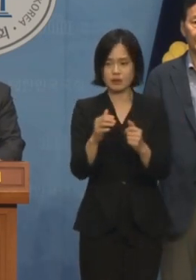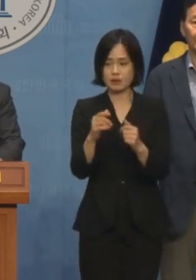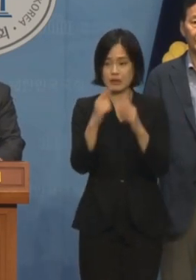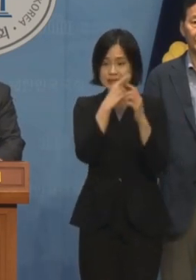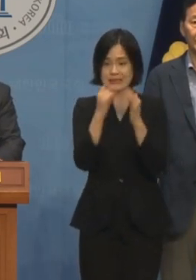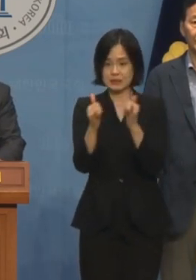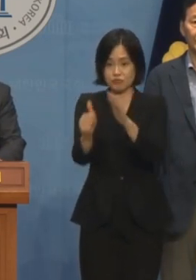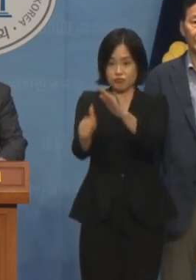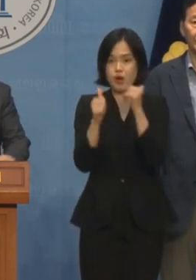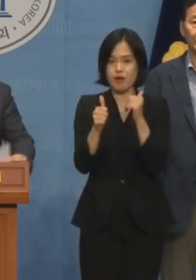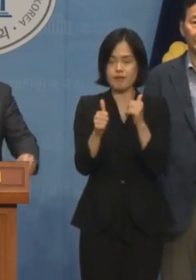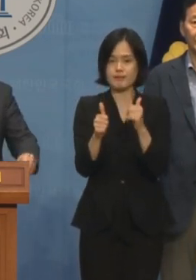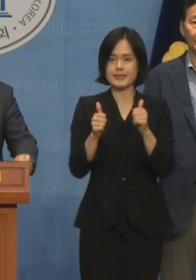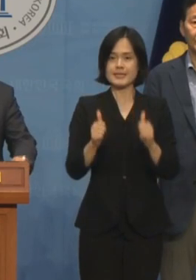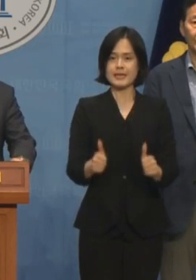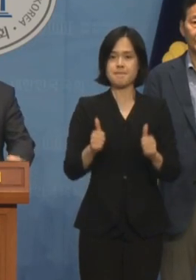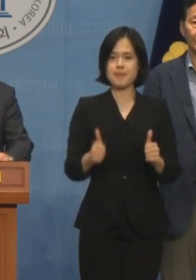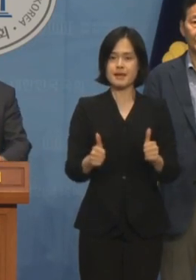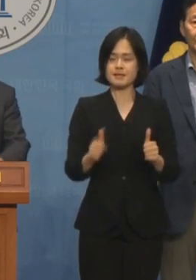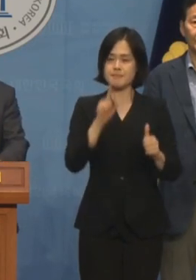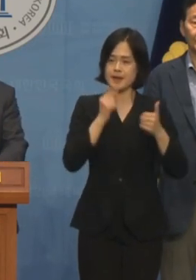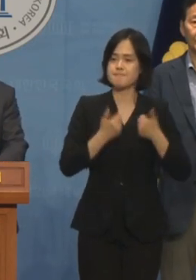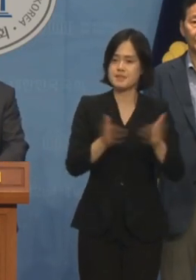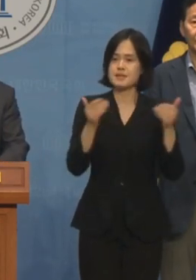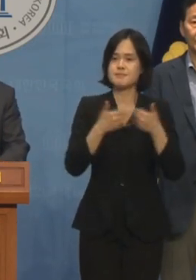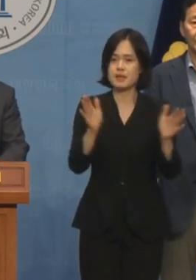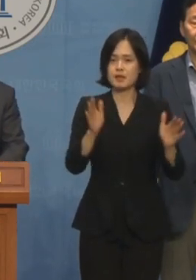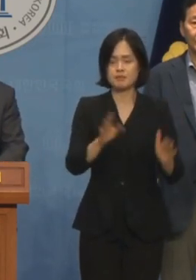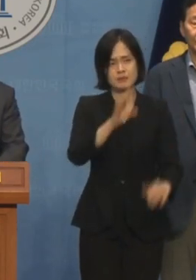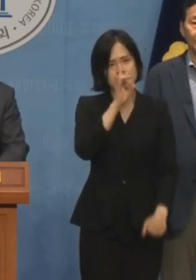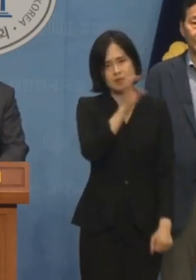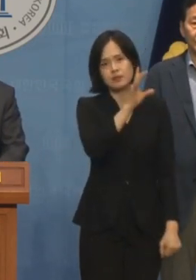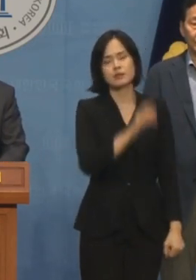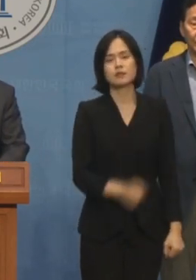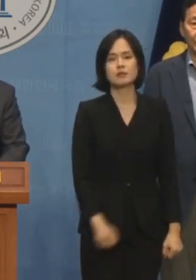면박 주는데 혈안에 되지는 않았을 것입니다.